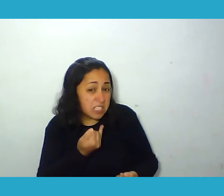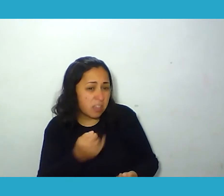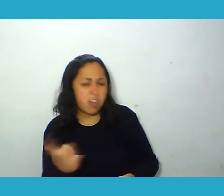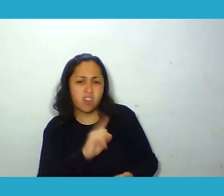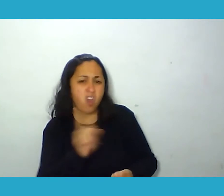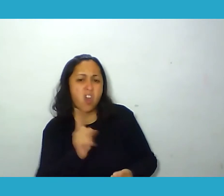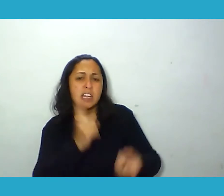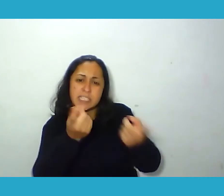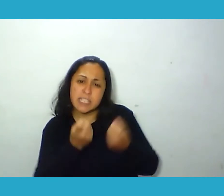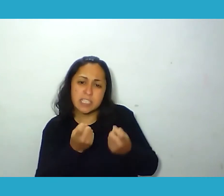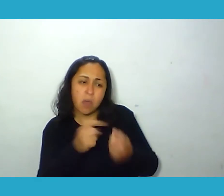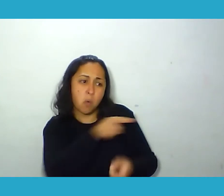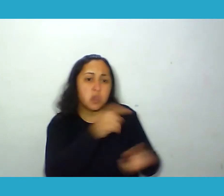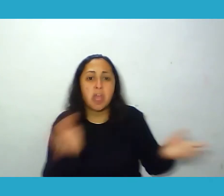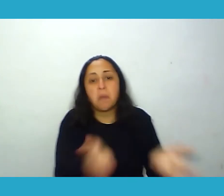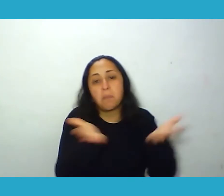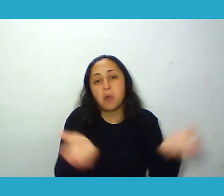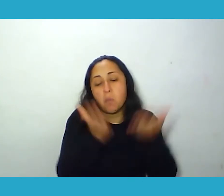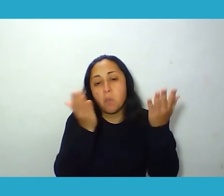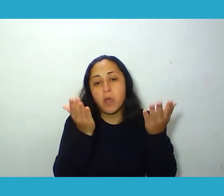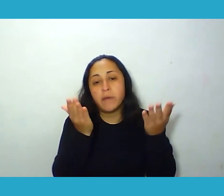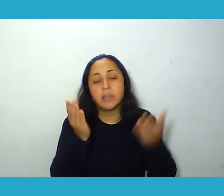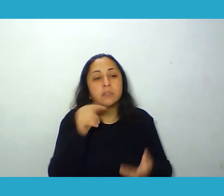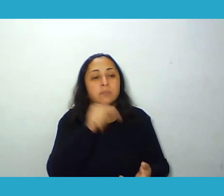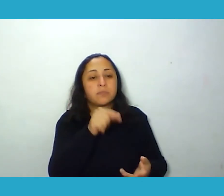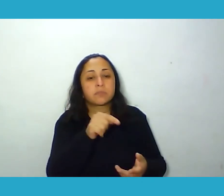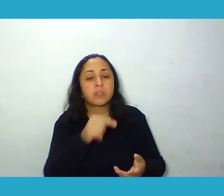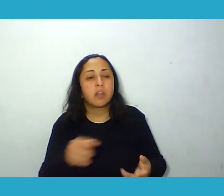que necesitamos. Promueven la